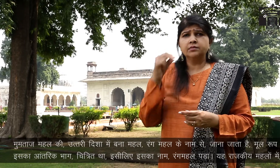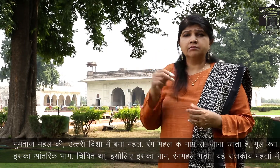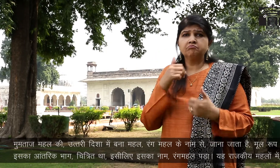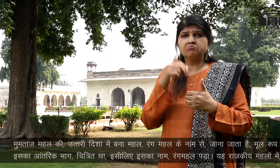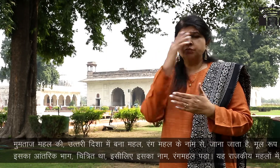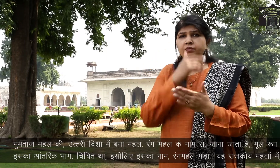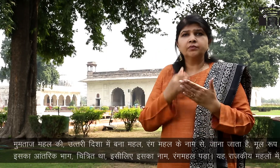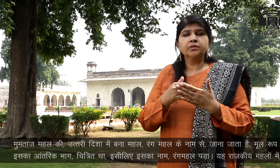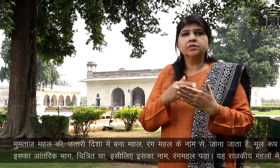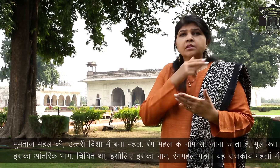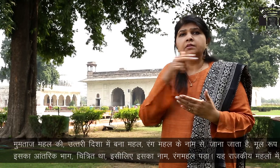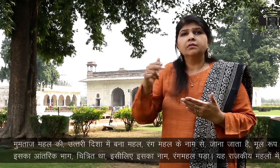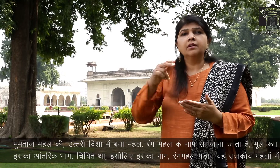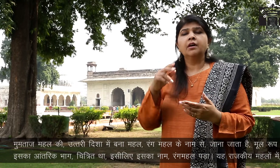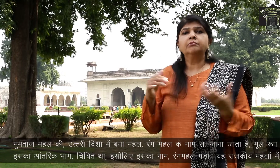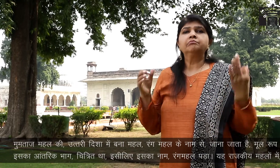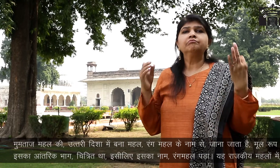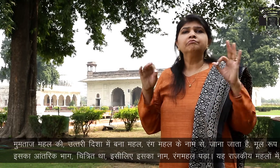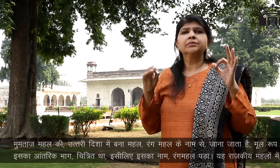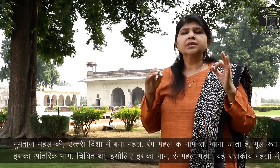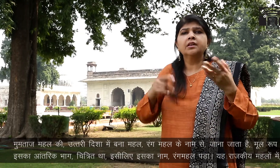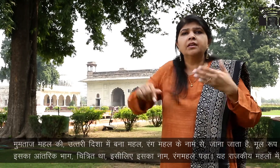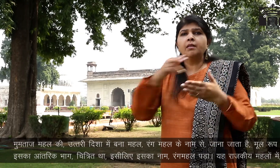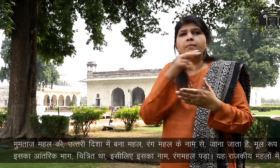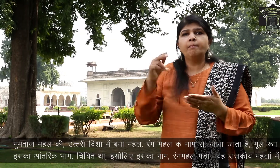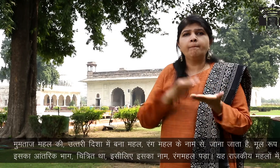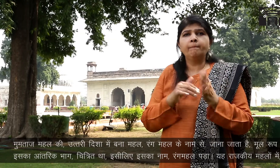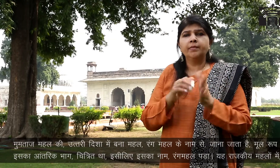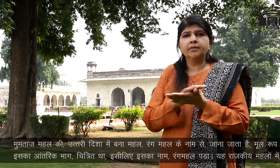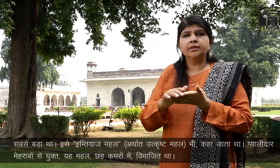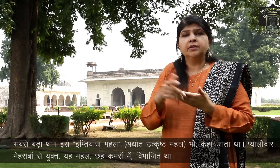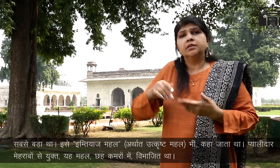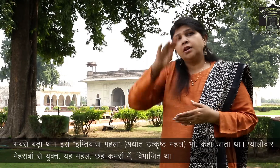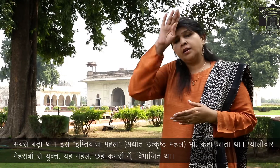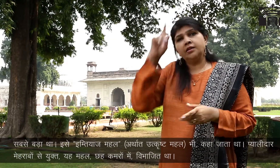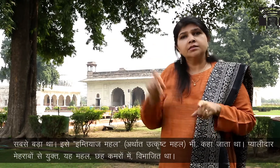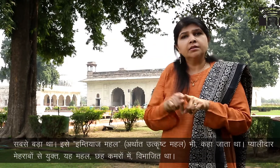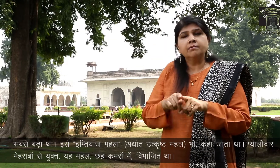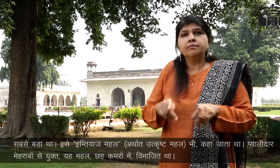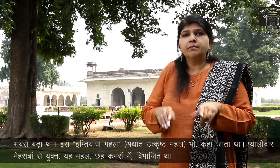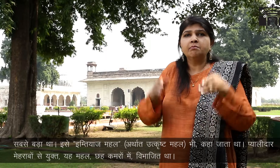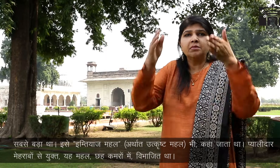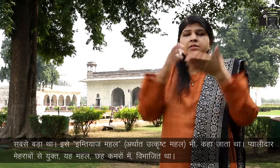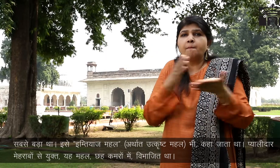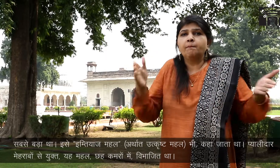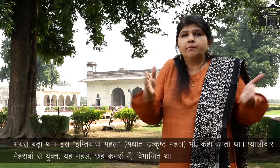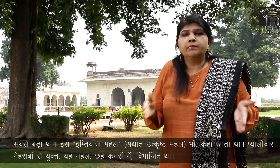इसका नाम रंग महल पड़ा। यह राजकीय महलों में सबसे बड़ा था। इसे इम्तियाज